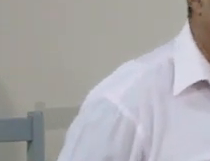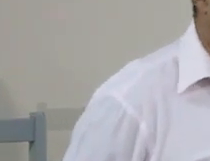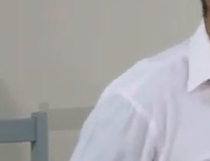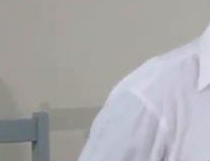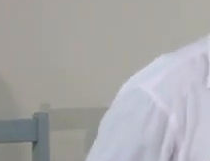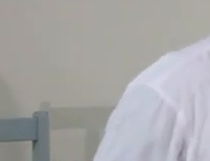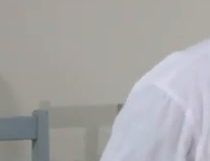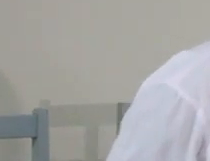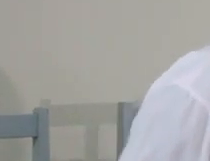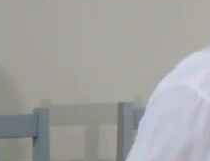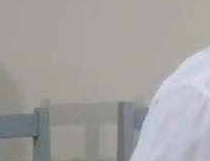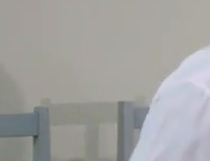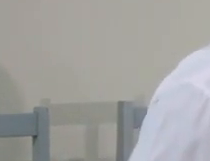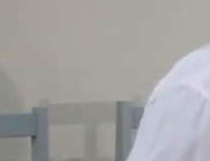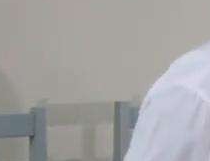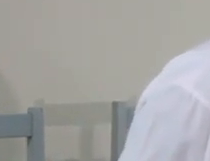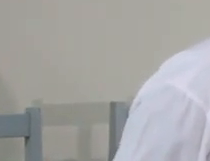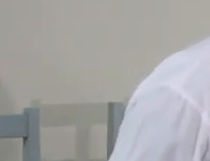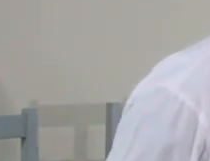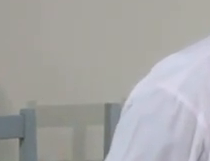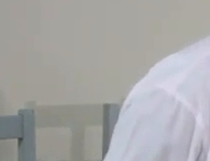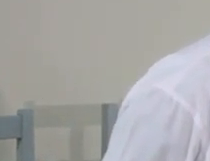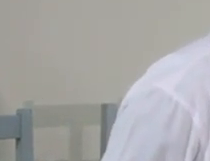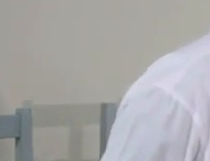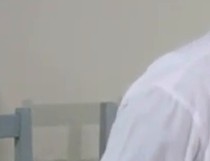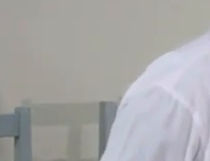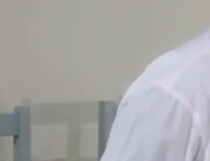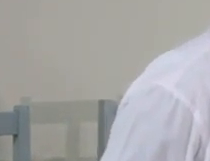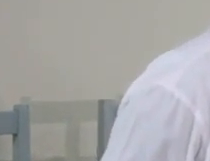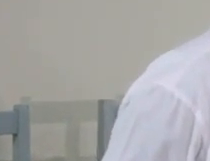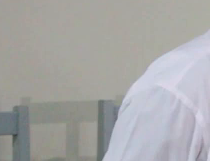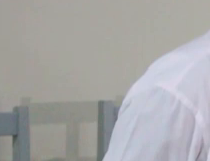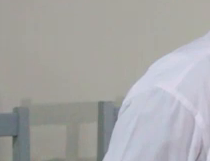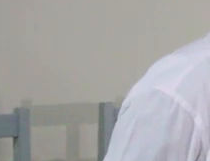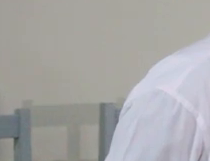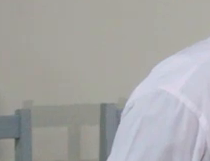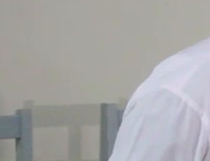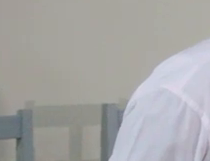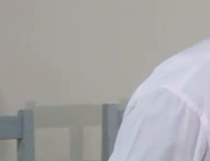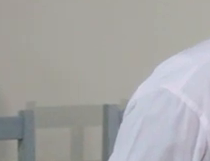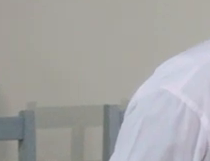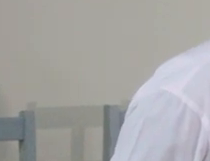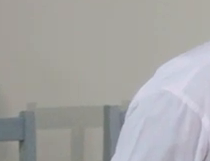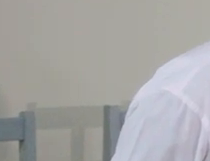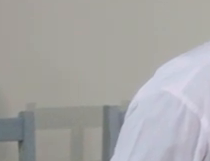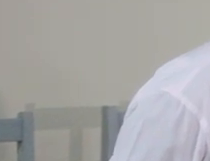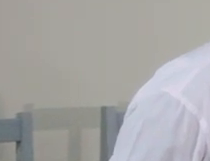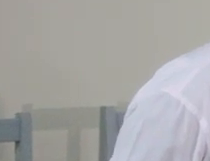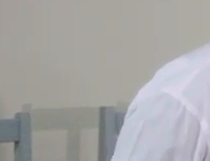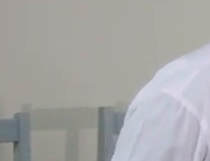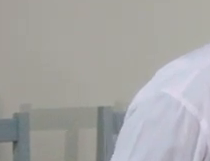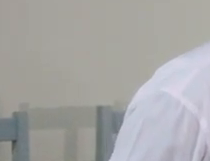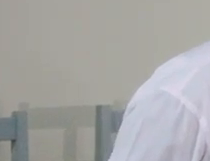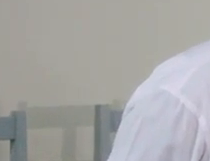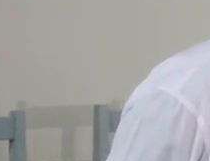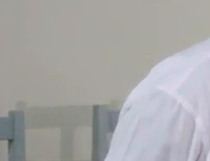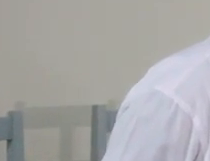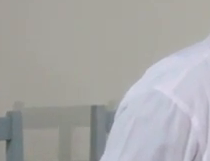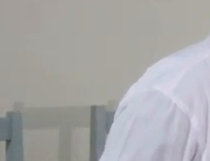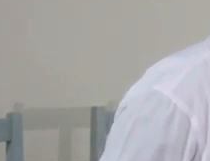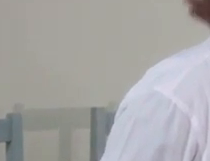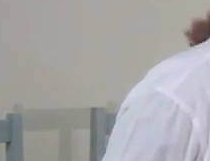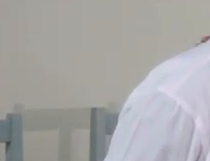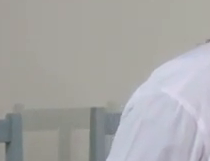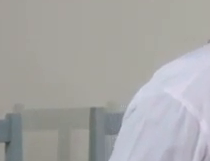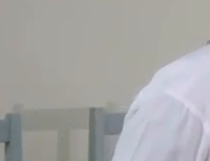basilares de nossa existência. Paranaguá, 23 de setembro de 2023. Assinam Carlos Alberto